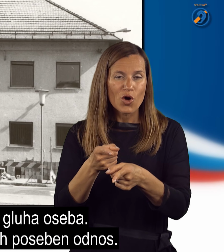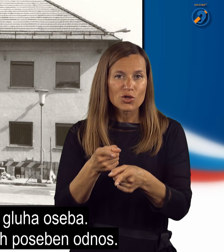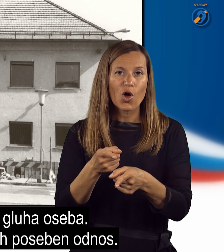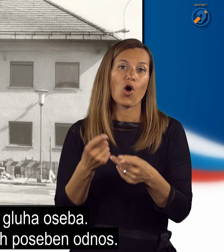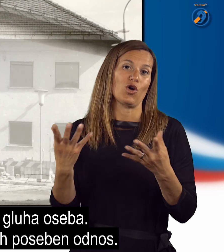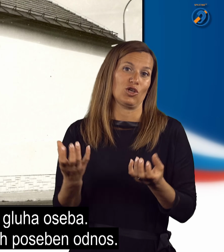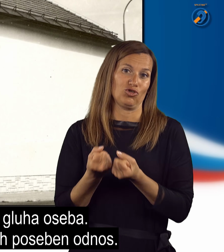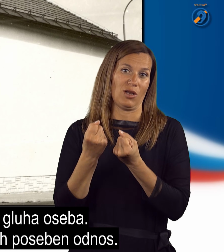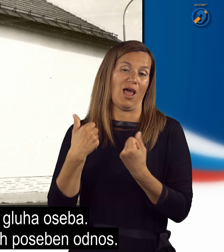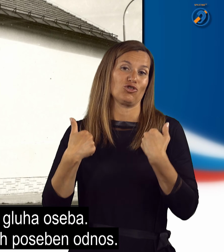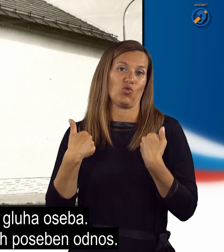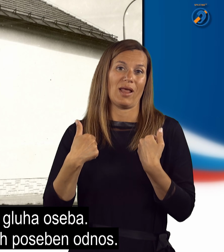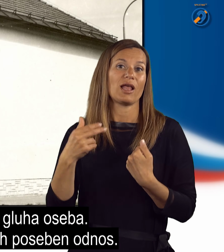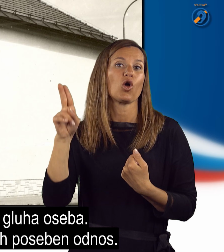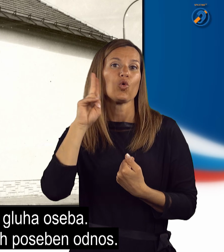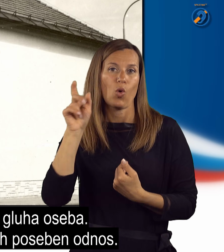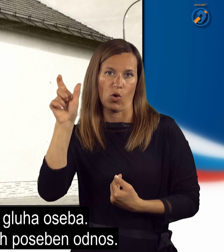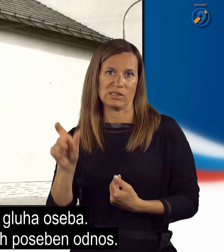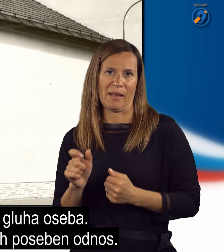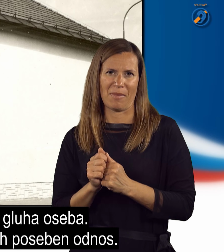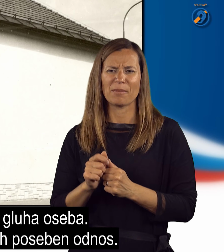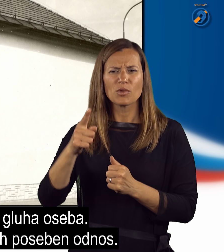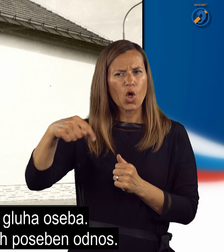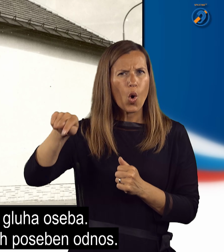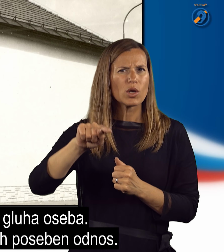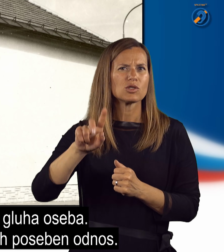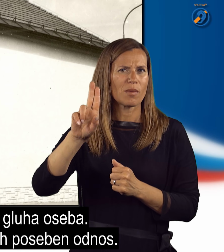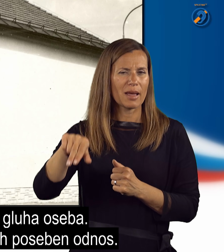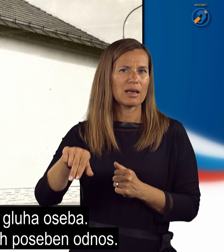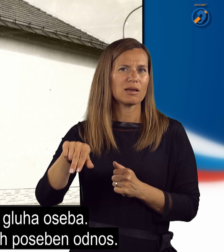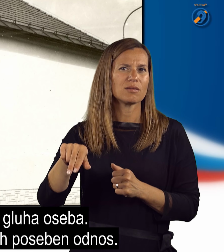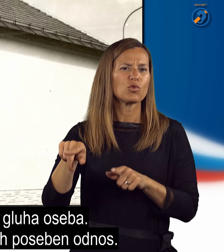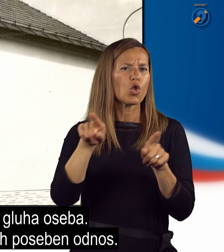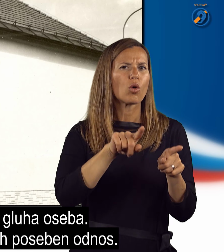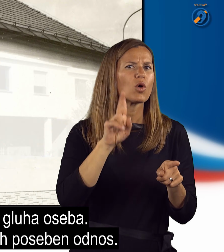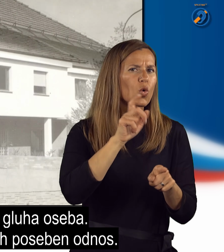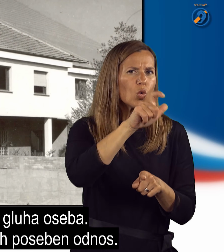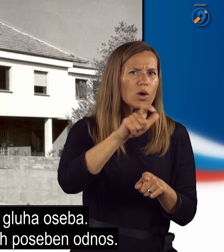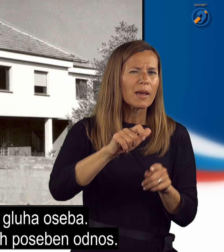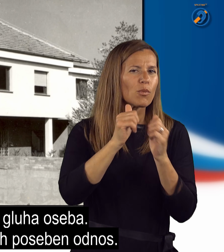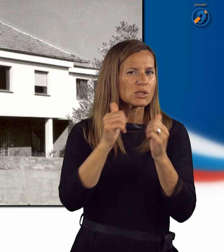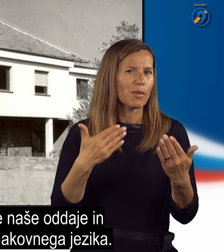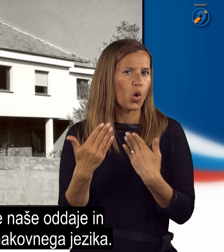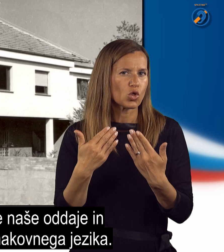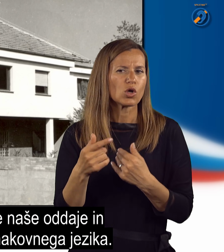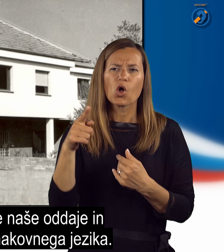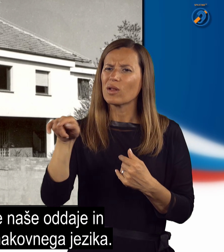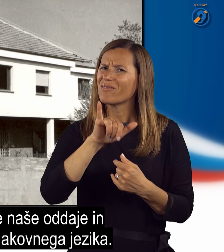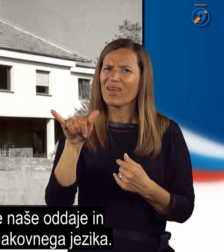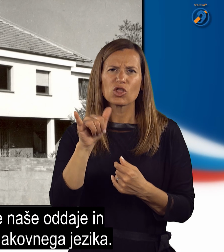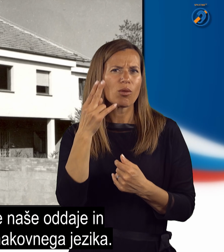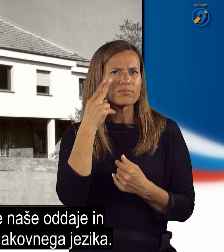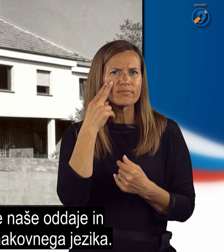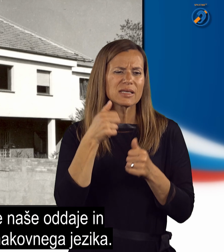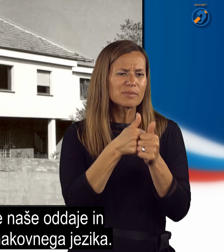vojno rešila življenje gluha oseba. In oni so imeli do gluhih poseben odnos, spremljali so vse